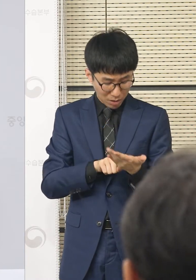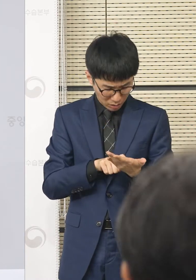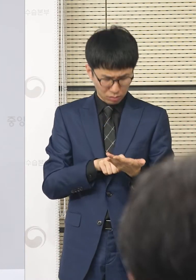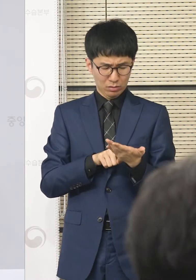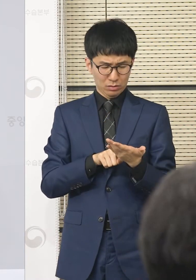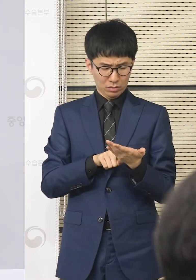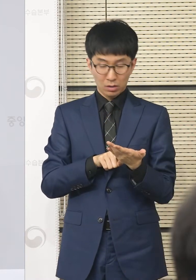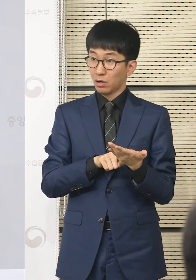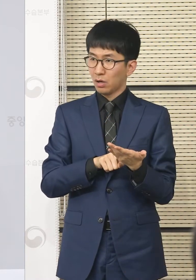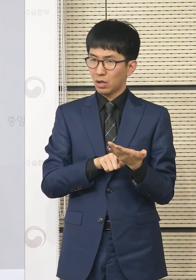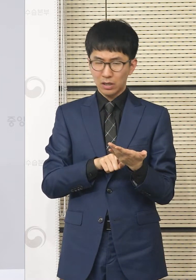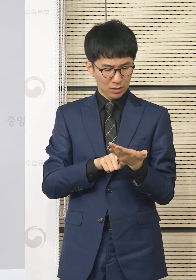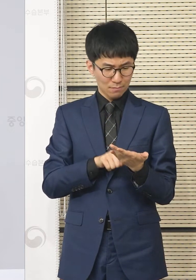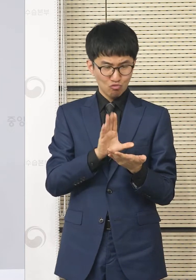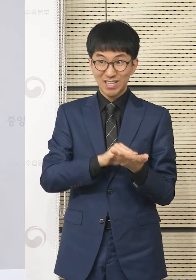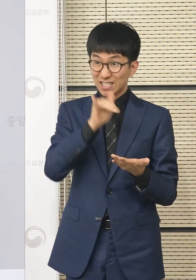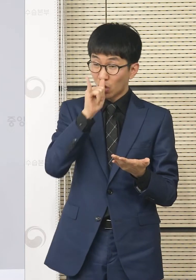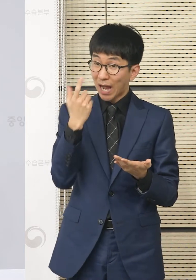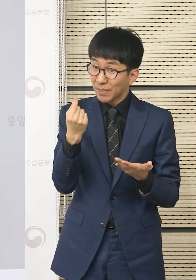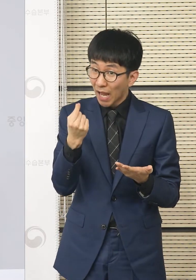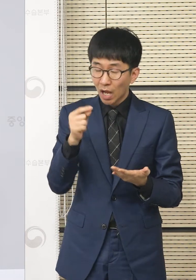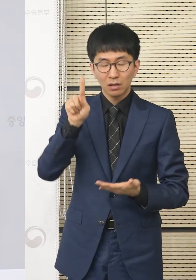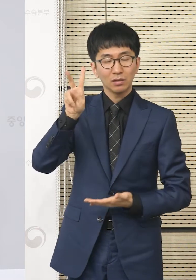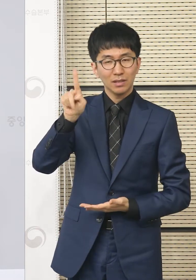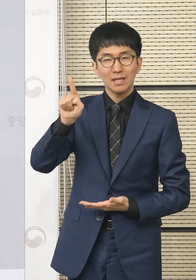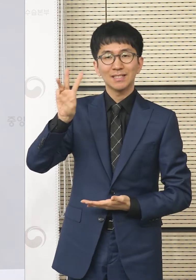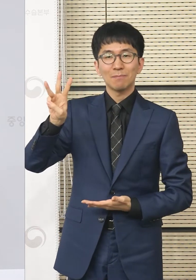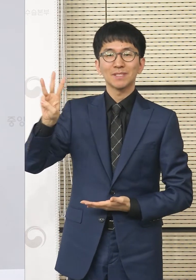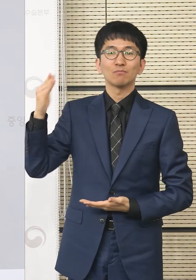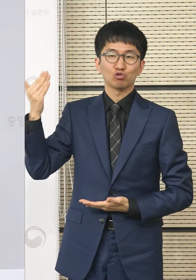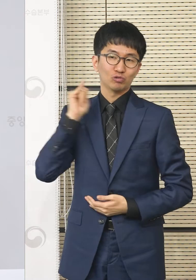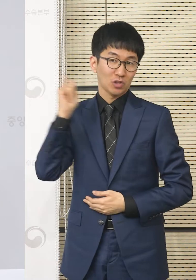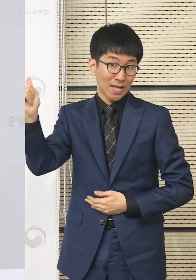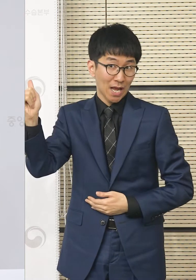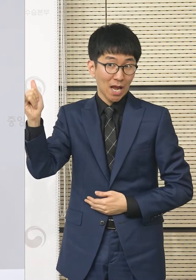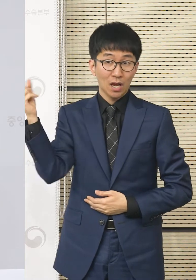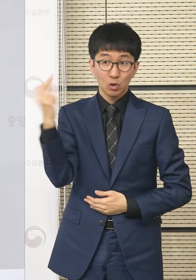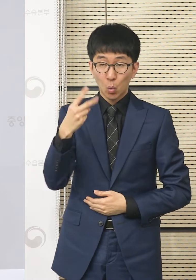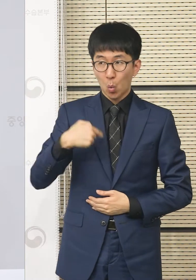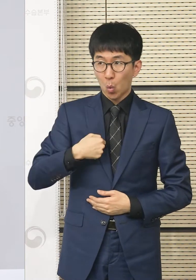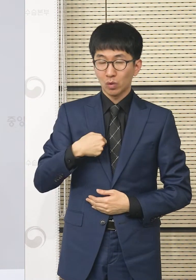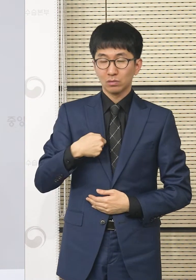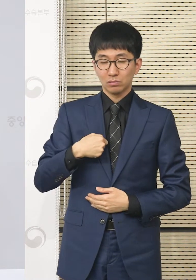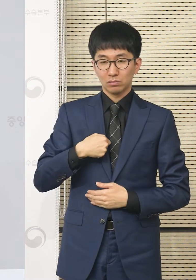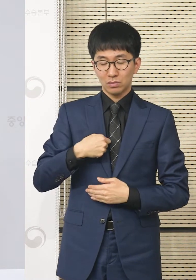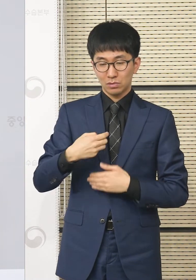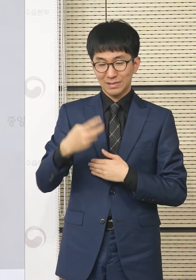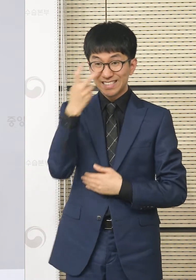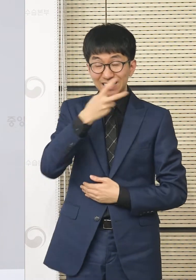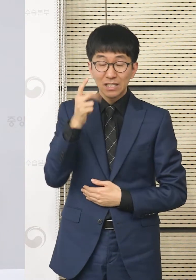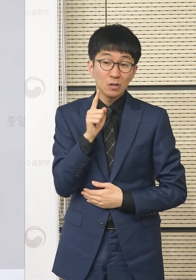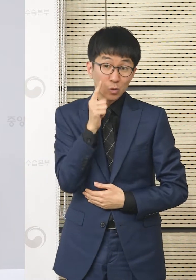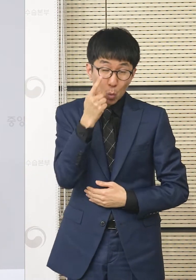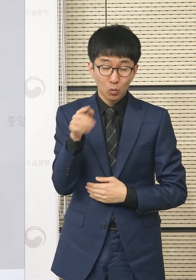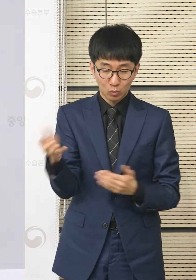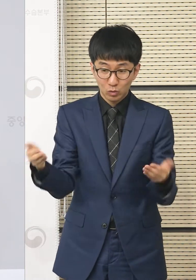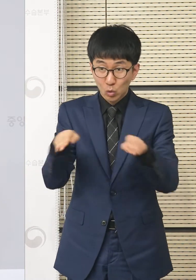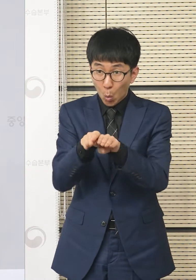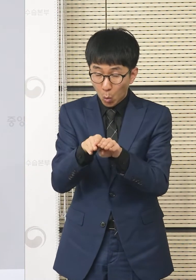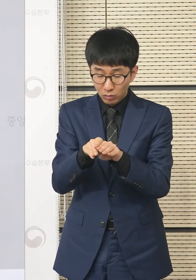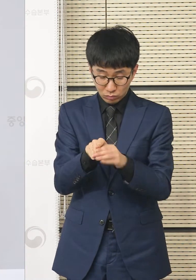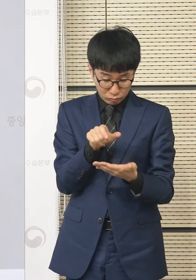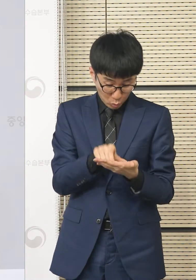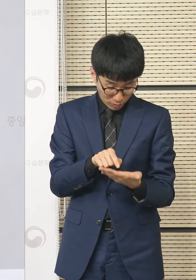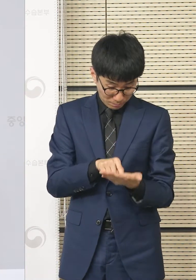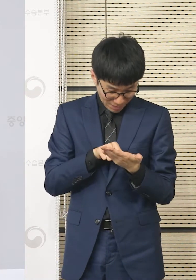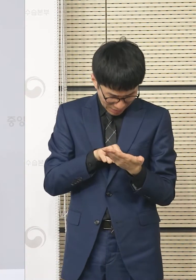증상을 선택하게 될 경우 질병관리본부 1339 콜센터와 선별진료소 정보를 안내해